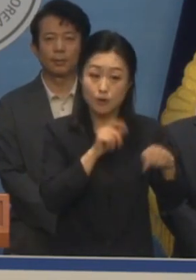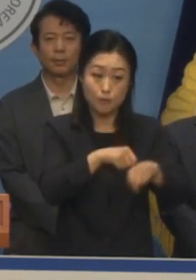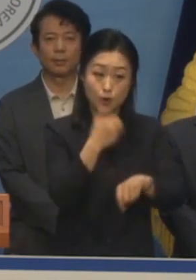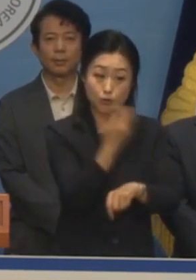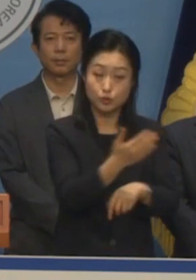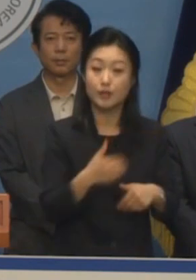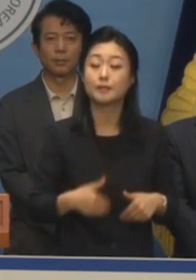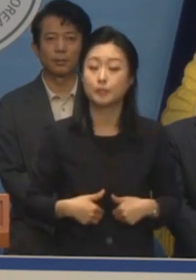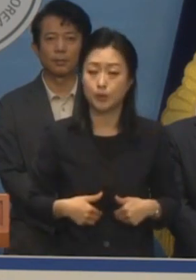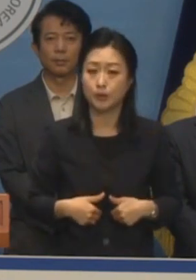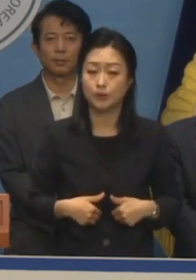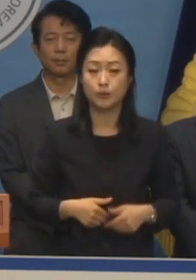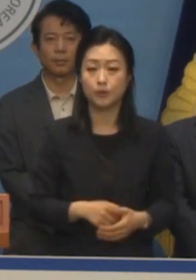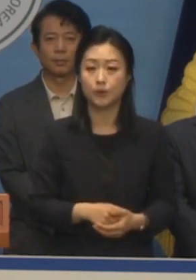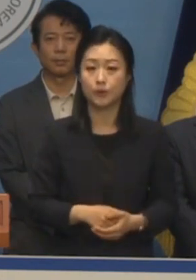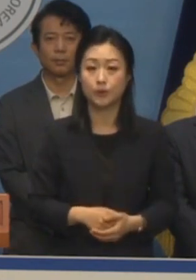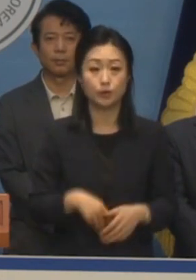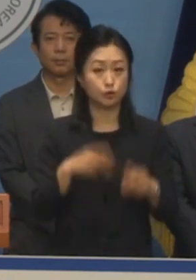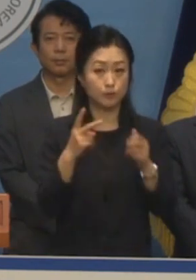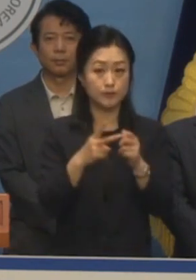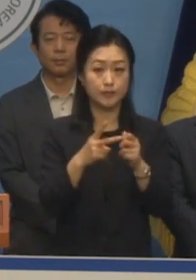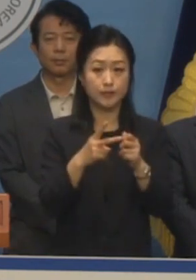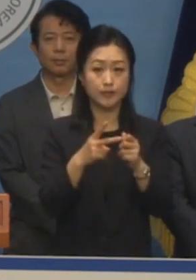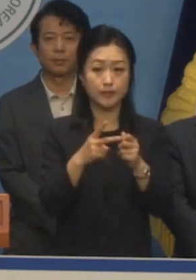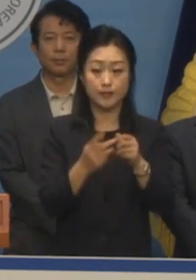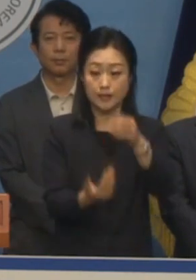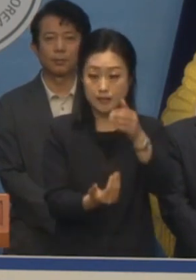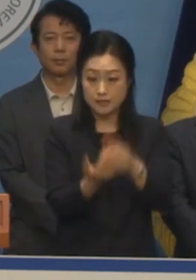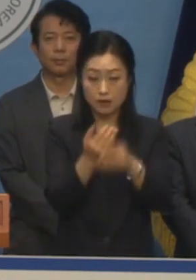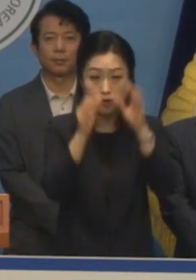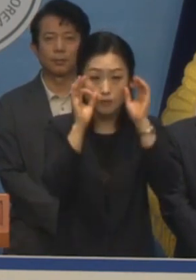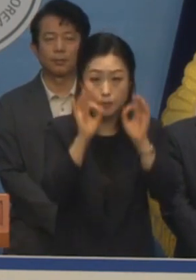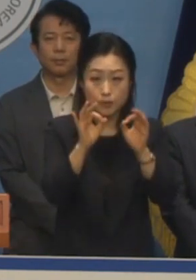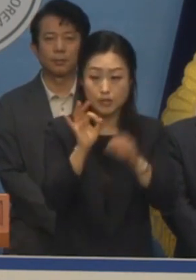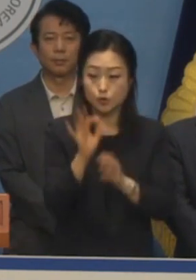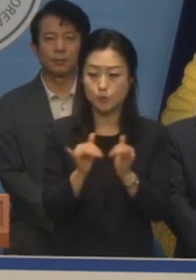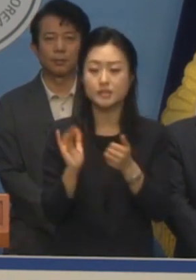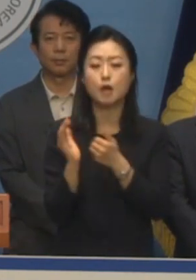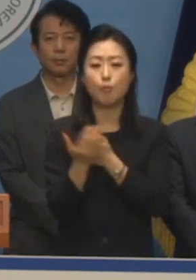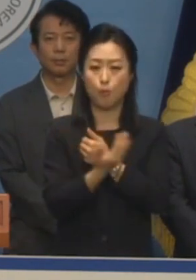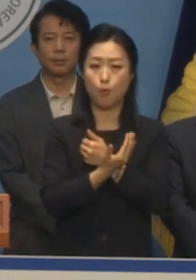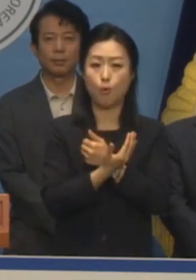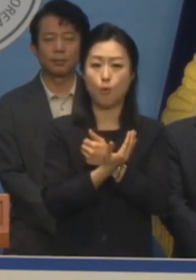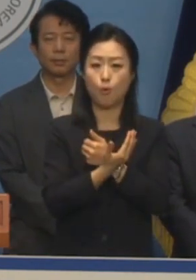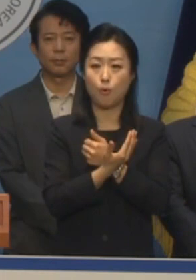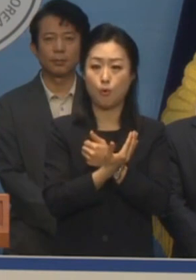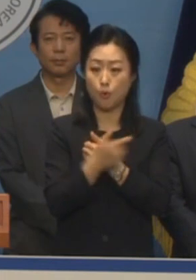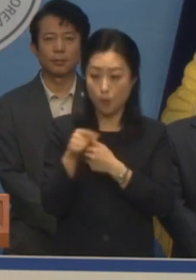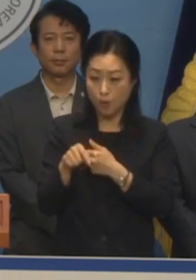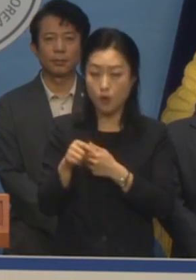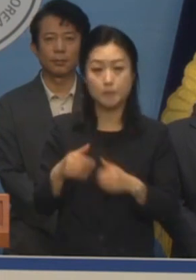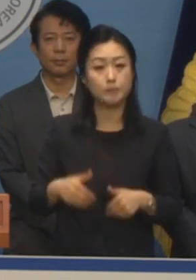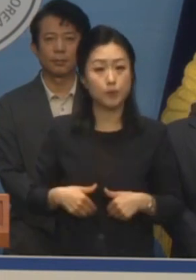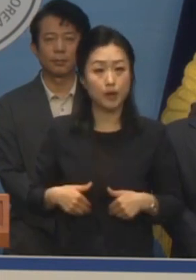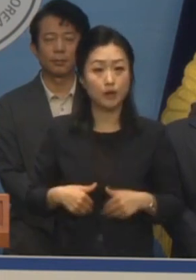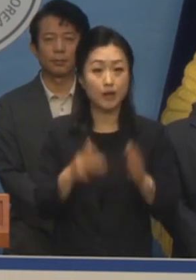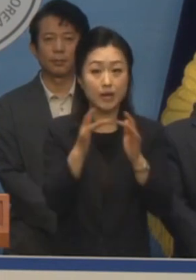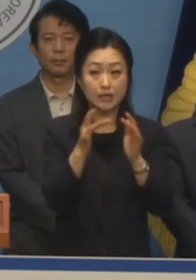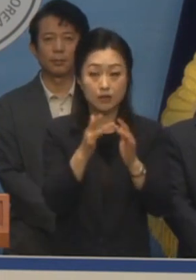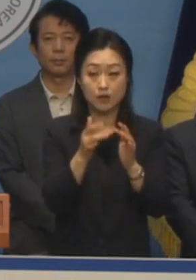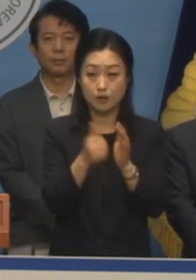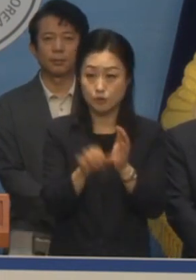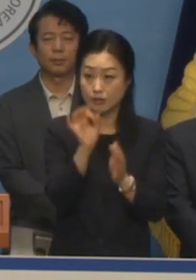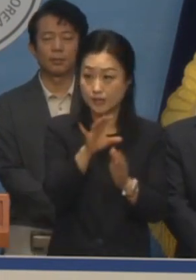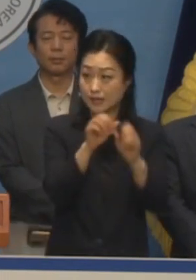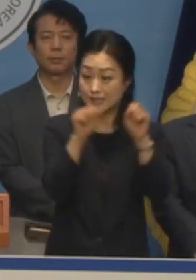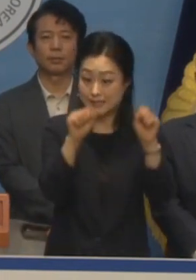말씀을 분명히 강조를 합니다. 두 번째는 이번 사건을 통해서 나온 것은 소비자 보호의 방안을 진화시켜야 된다는 겁니다. 그래서 온라인 플랫폼 공정거래